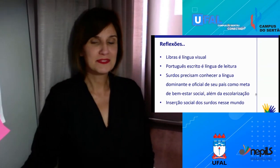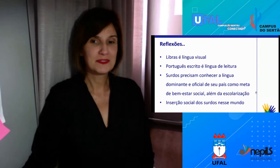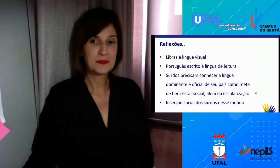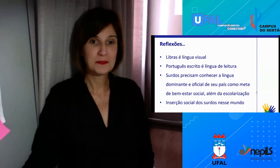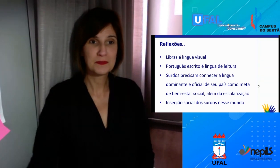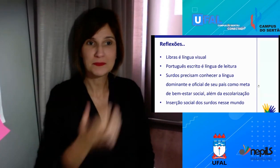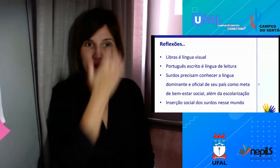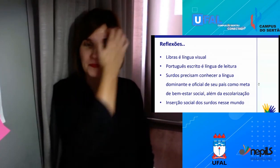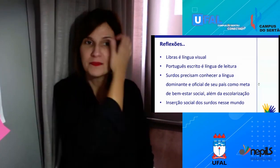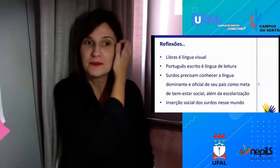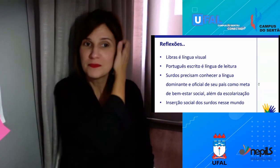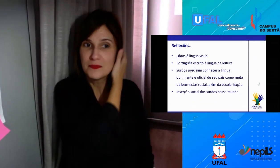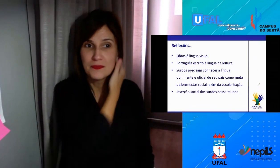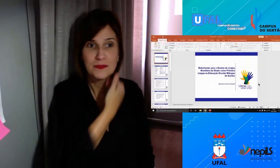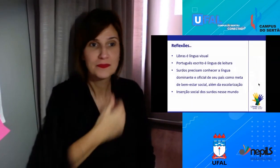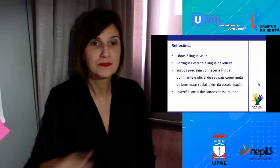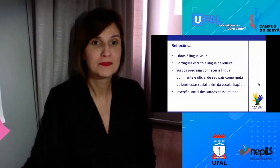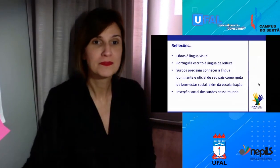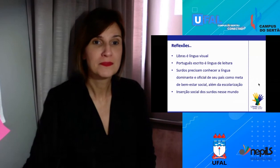dúvidas, questionamentos. Estou aqui.